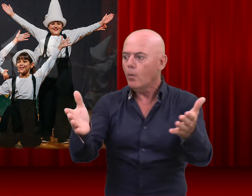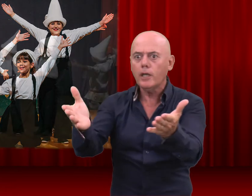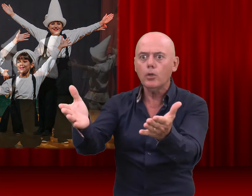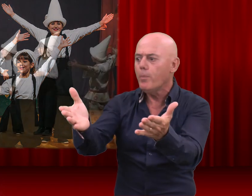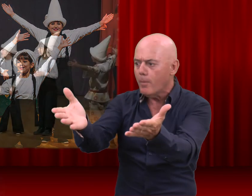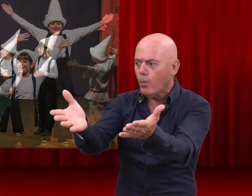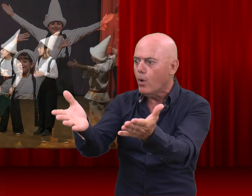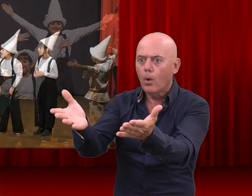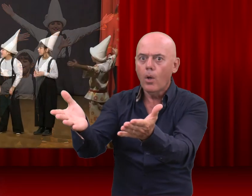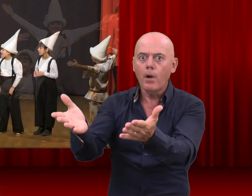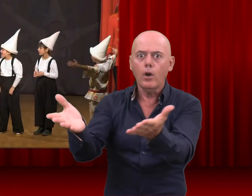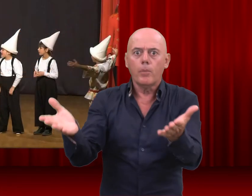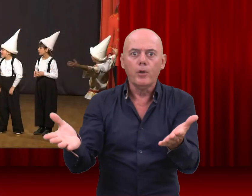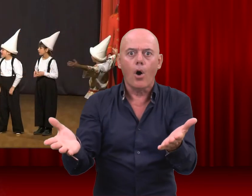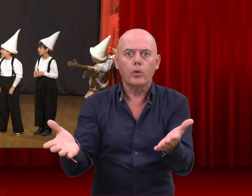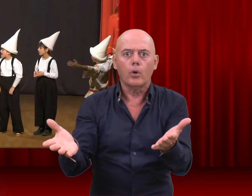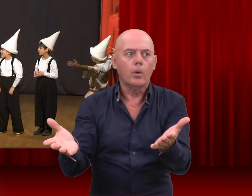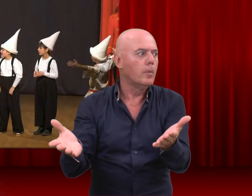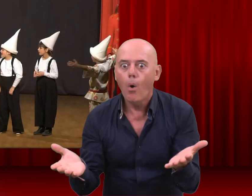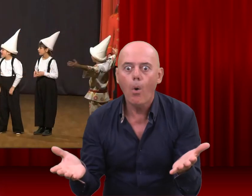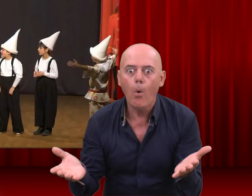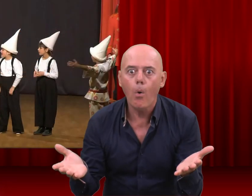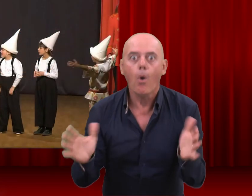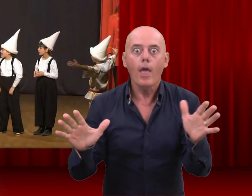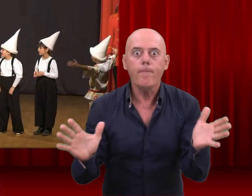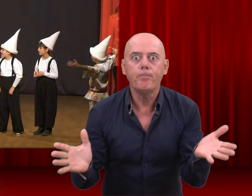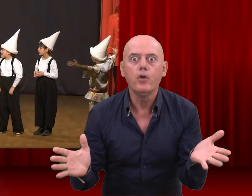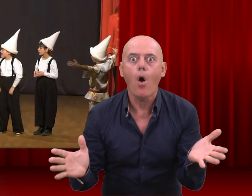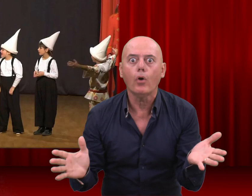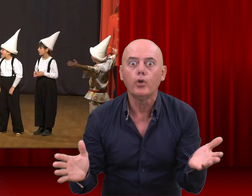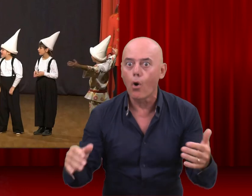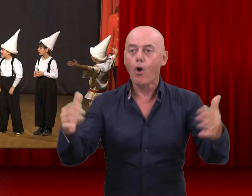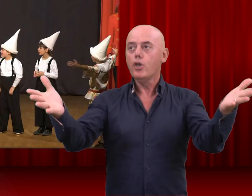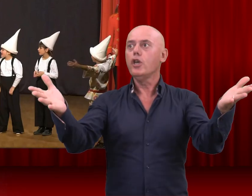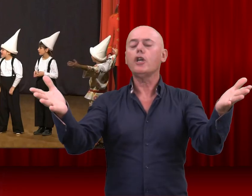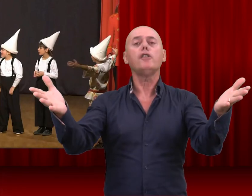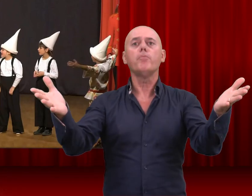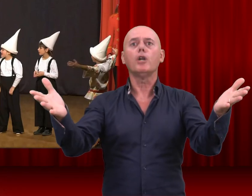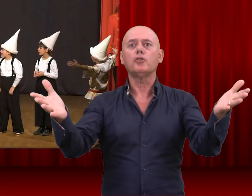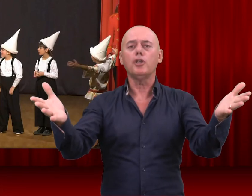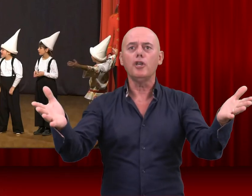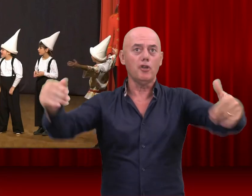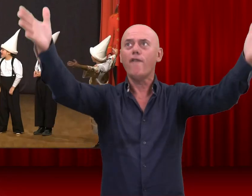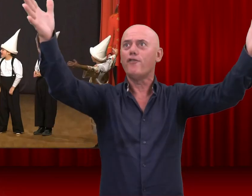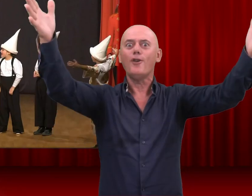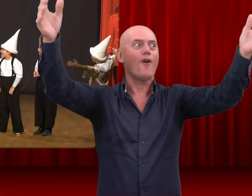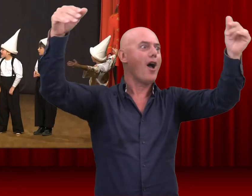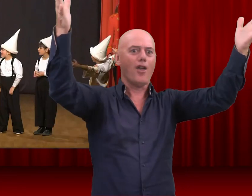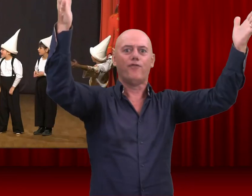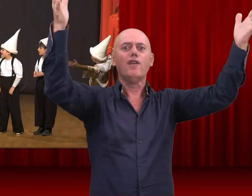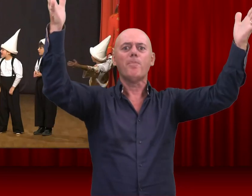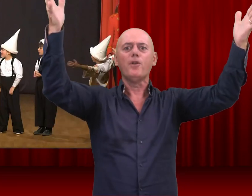tutti! Guardatelo bene, ma quello è Pinocchio! Oh, è Pinocchio, il re dei burattini!